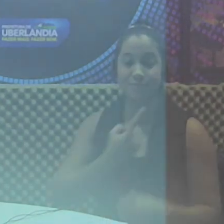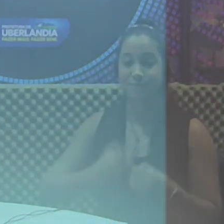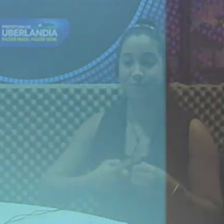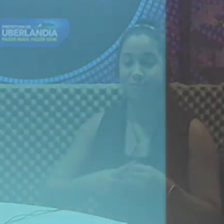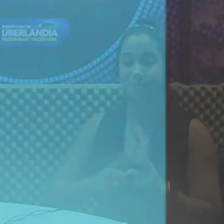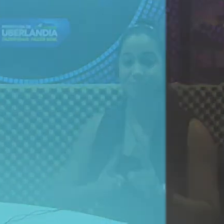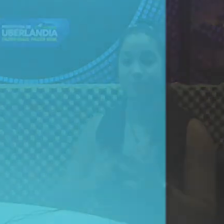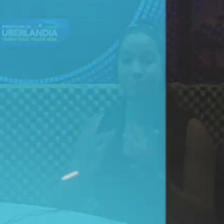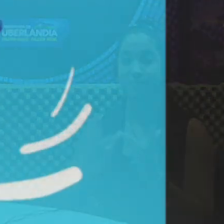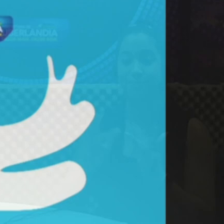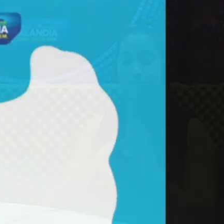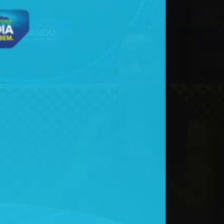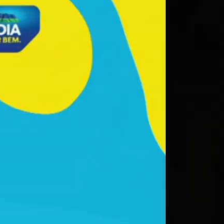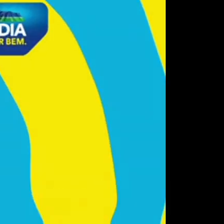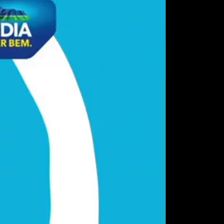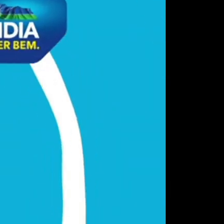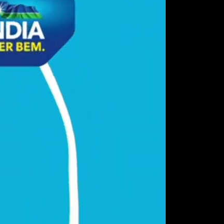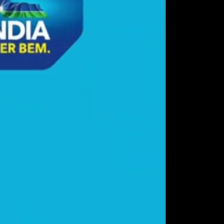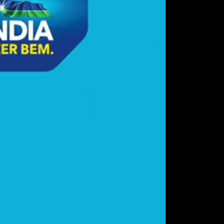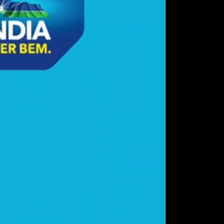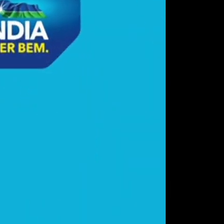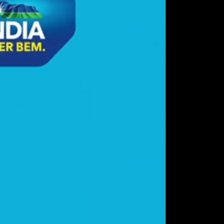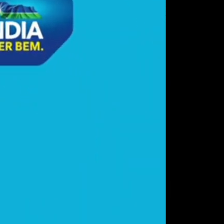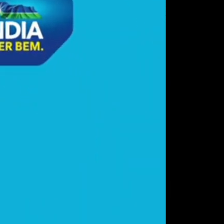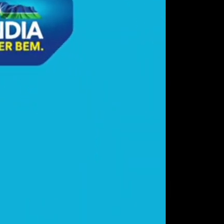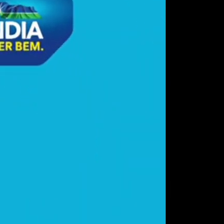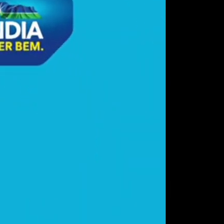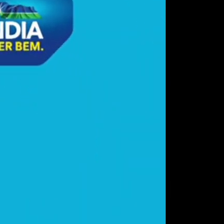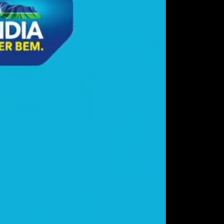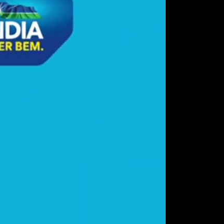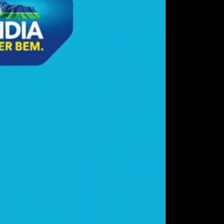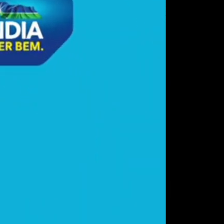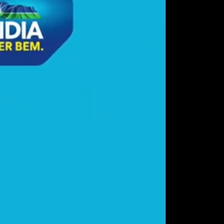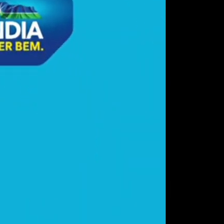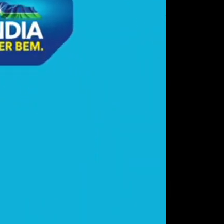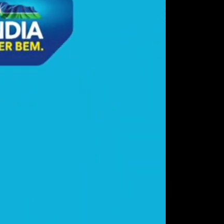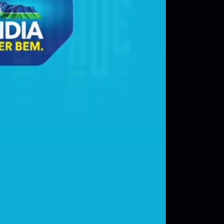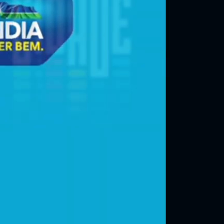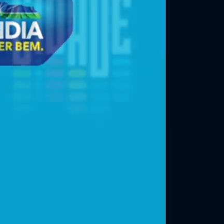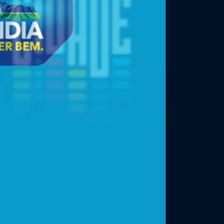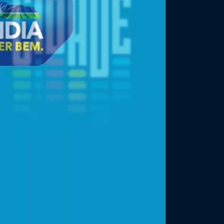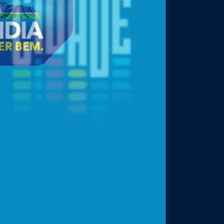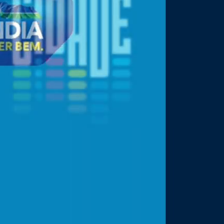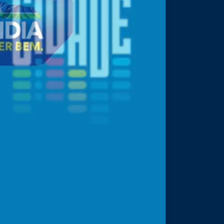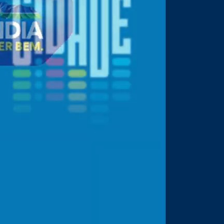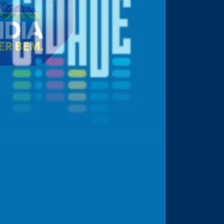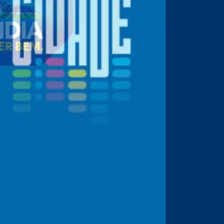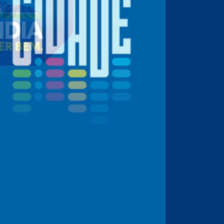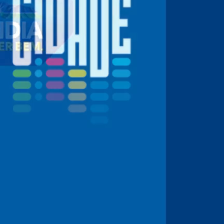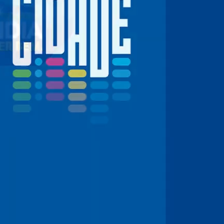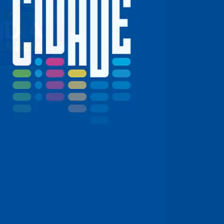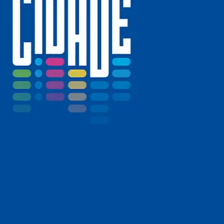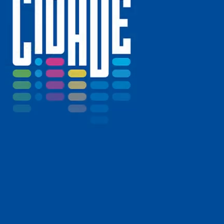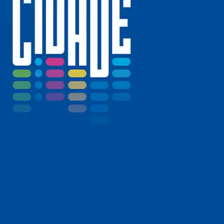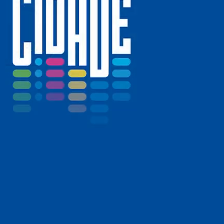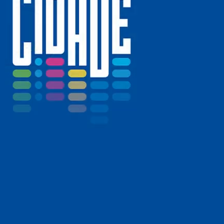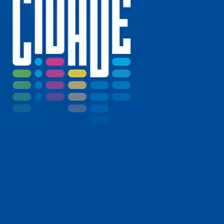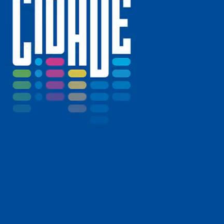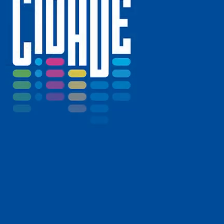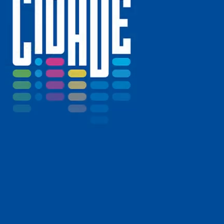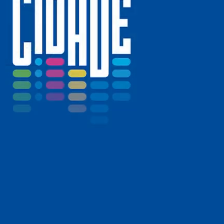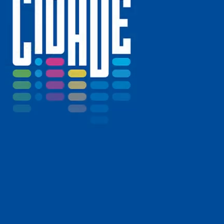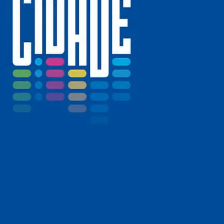da Rádio Nossa Cidade. Continue conosco no portal da Prefeitura e nas redes sociais.